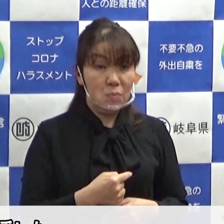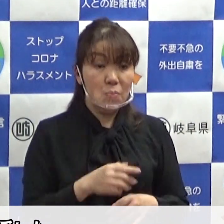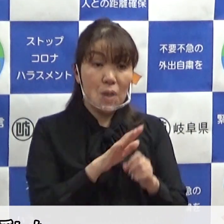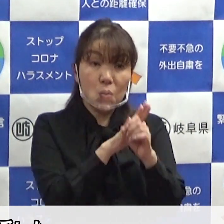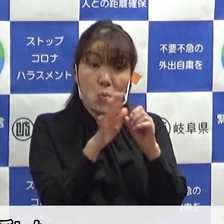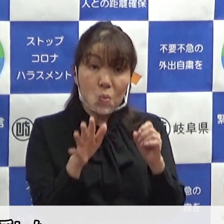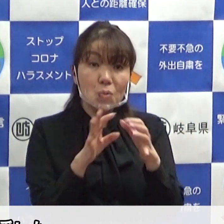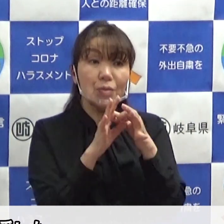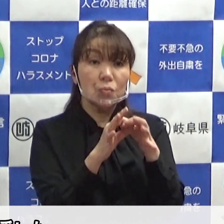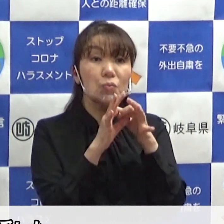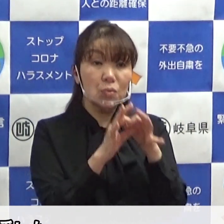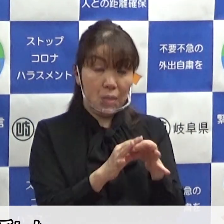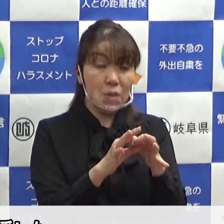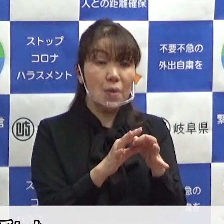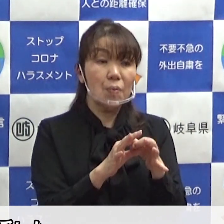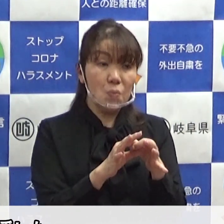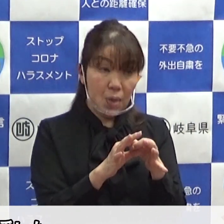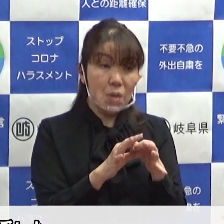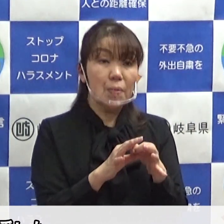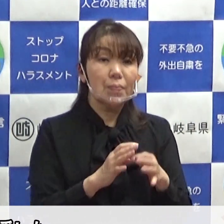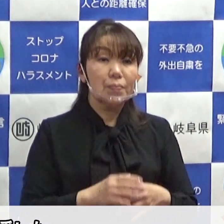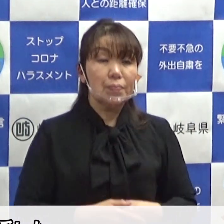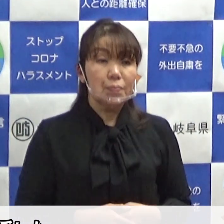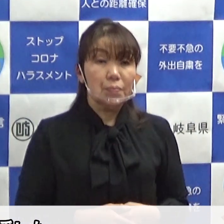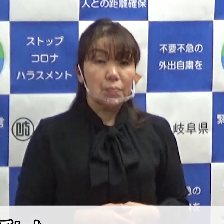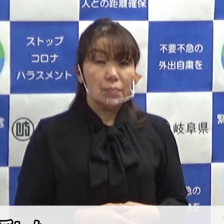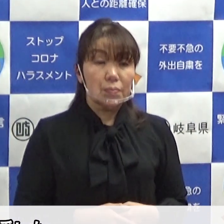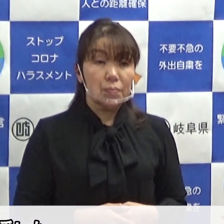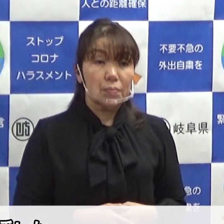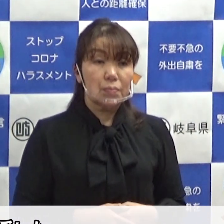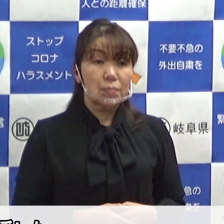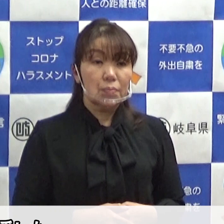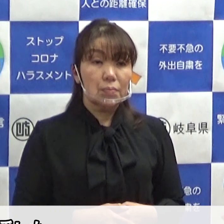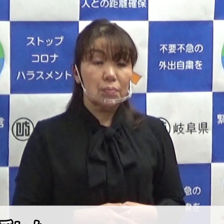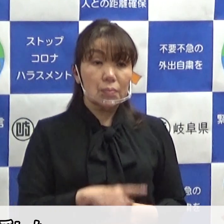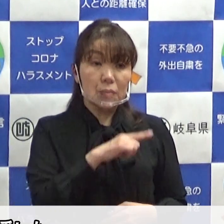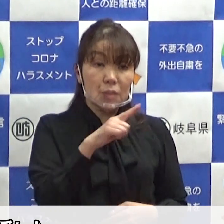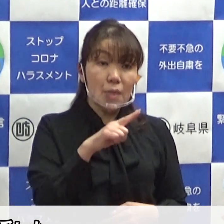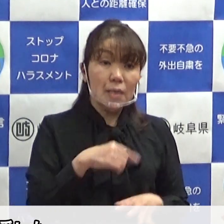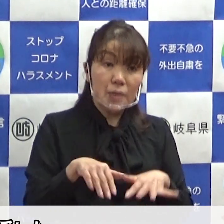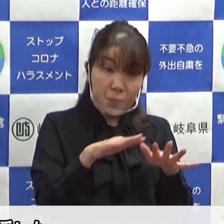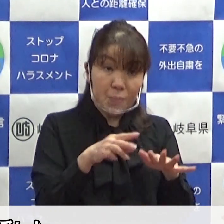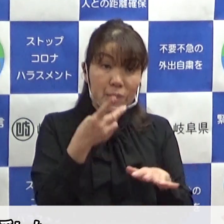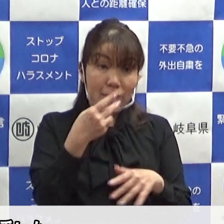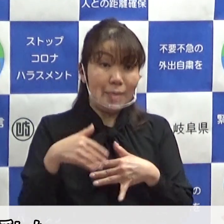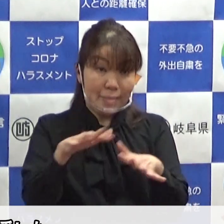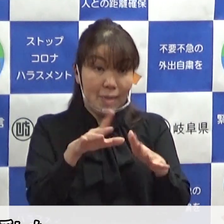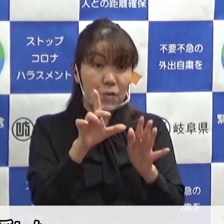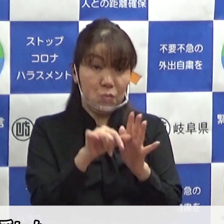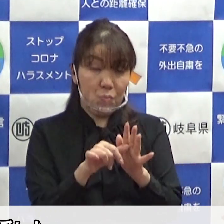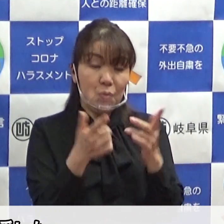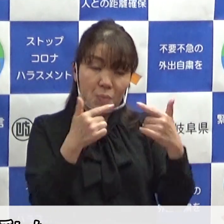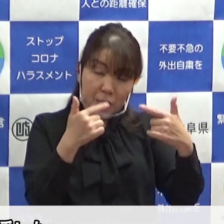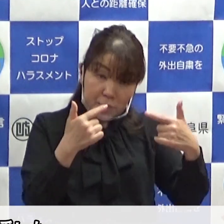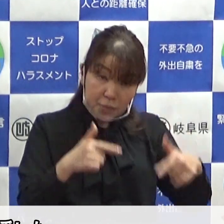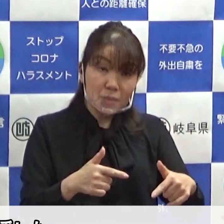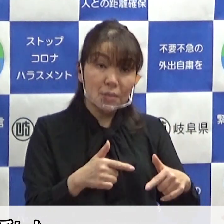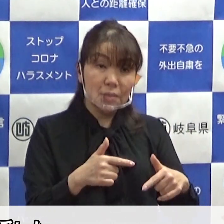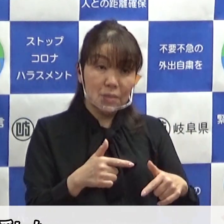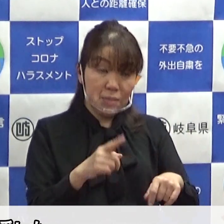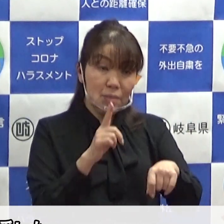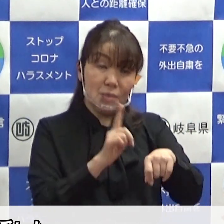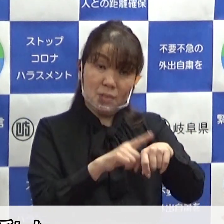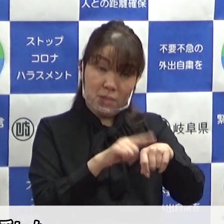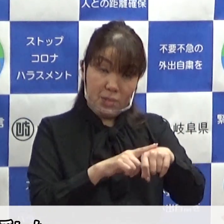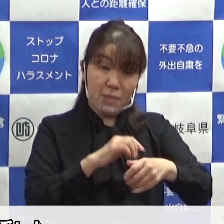ロナについて言うとですね、もう第1波第2波のあたりもそうですけども、ほぼ毎日定時に私の部屋